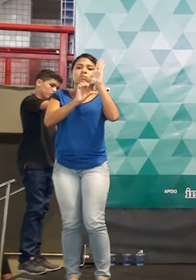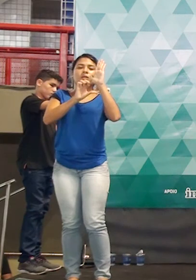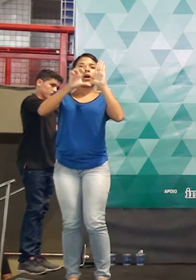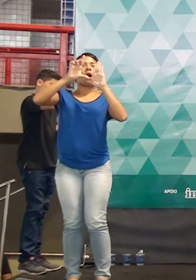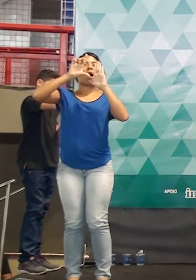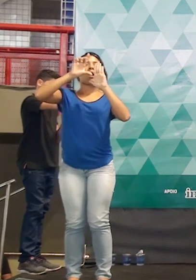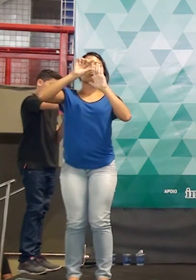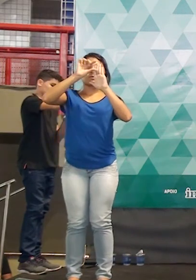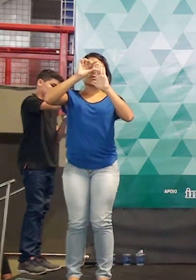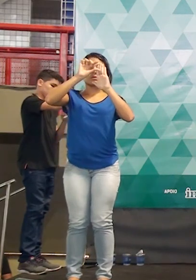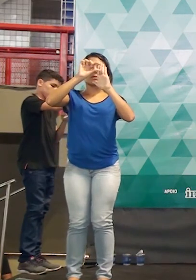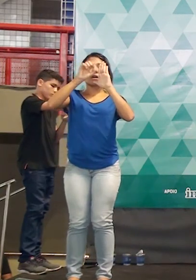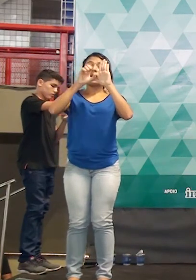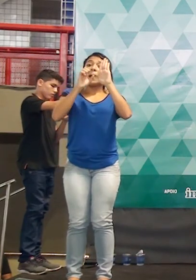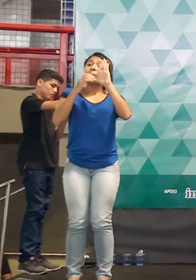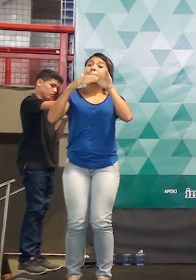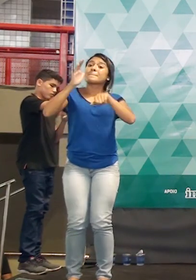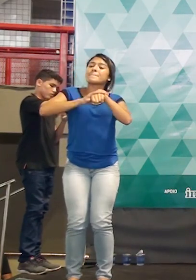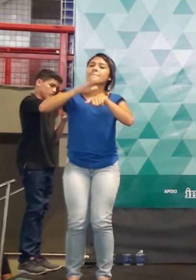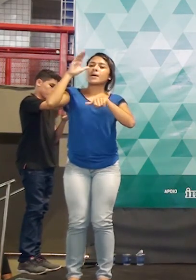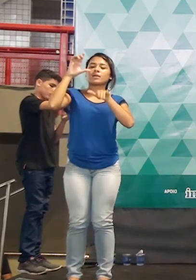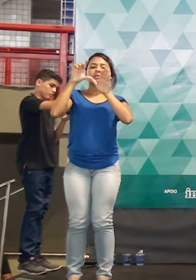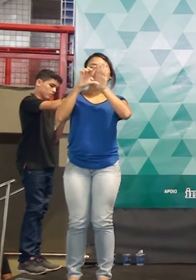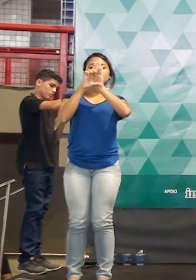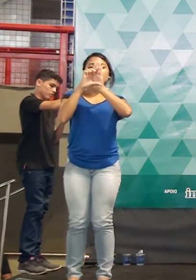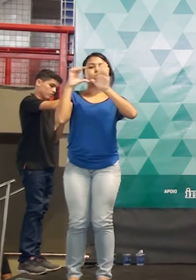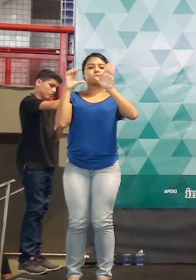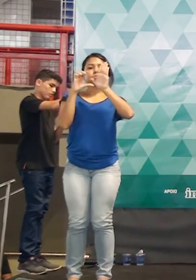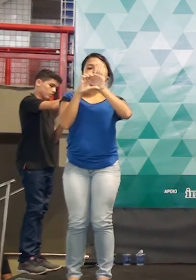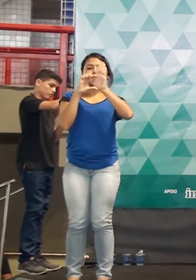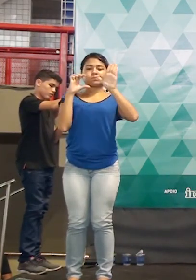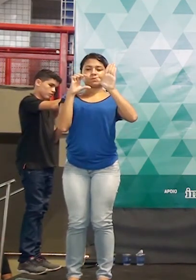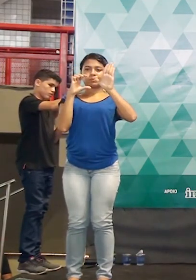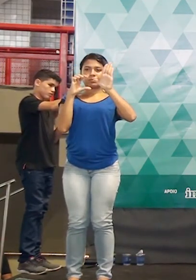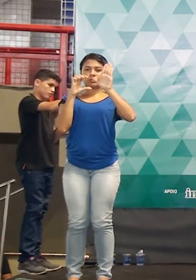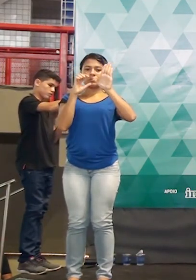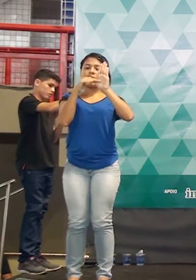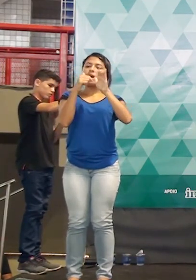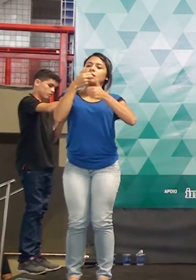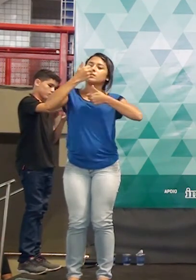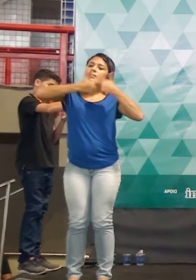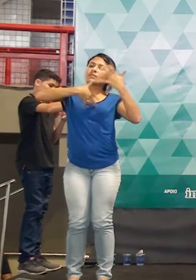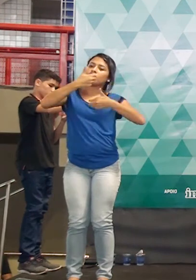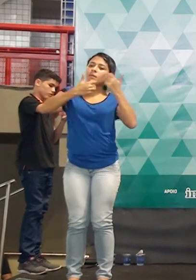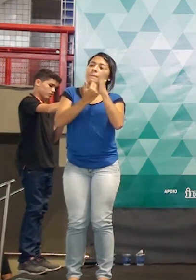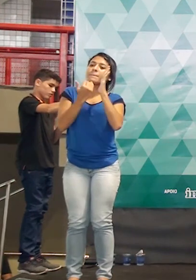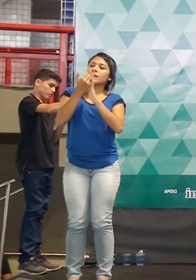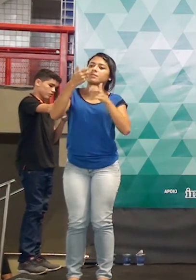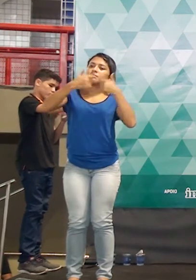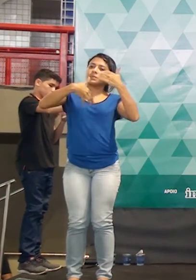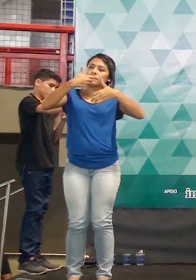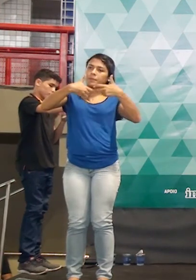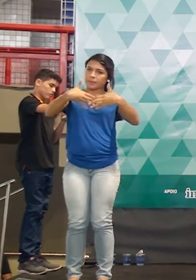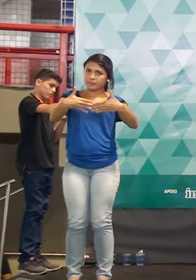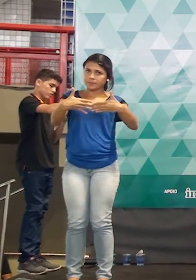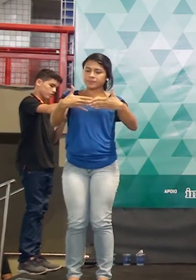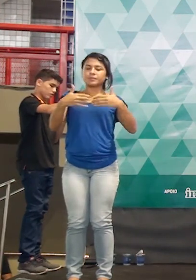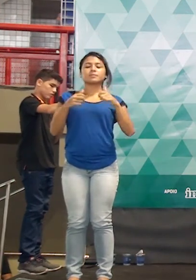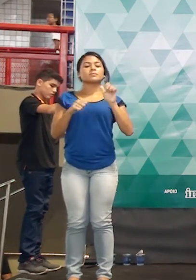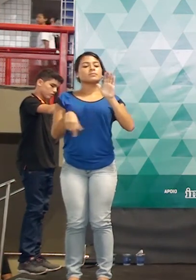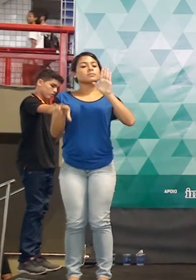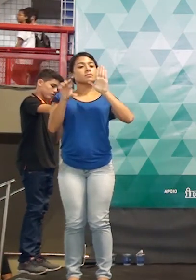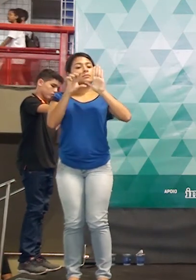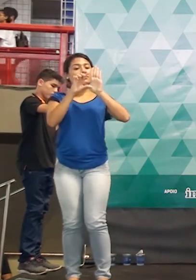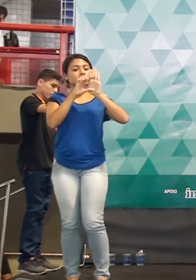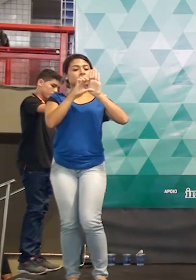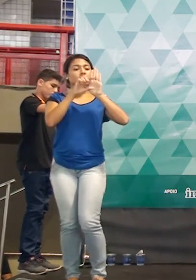desenvolvimento. Cada parágrafo do desenvolvimento, ele tem 1 ou 2 linhas a mais do que a introdução